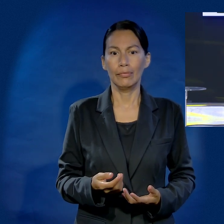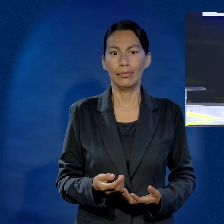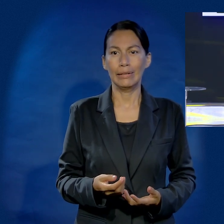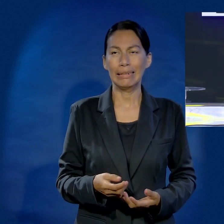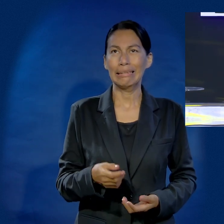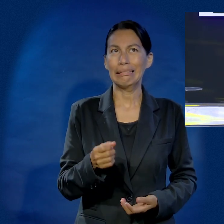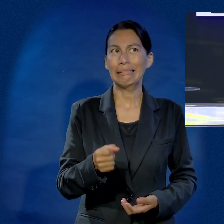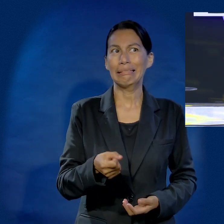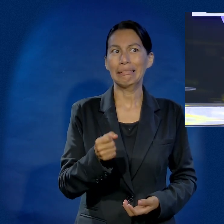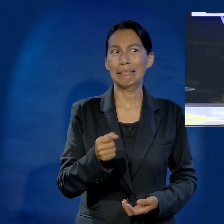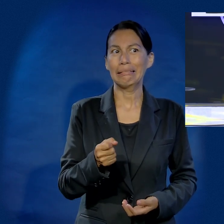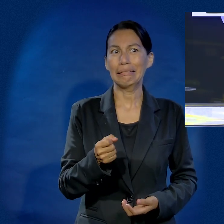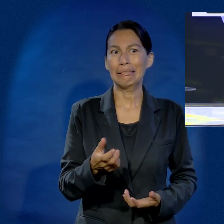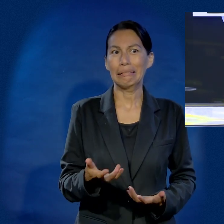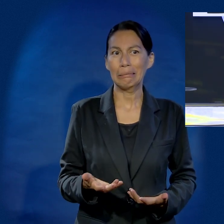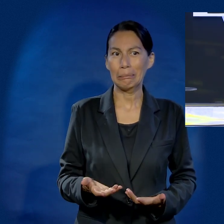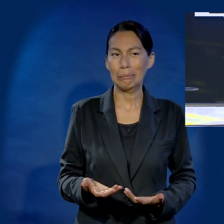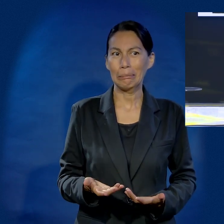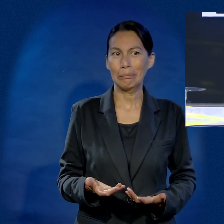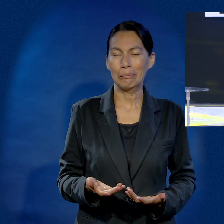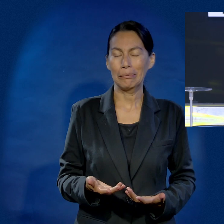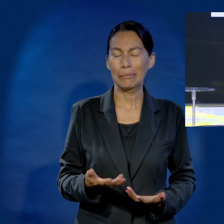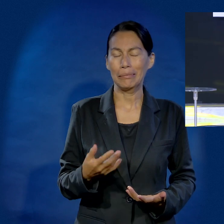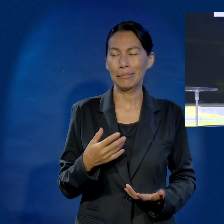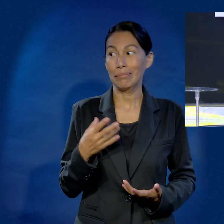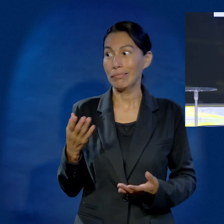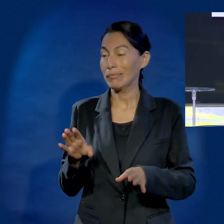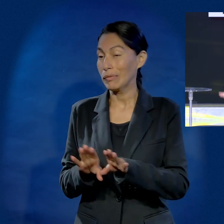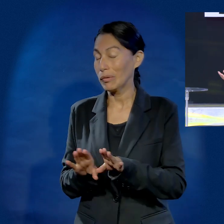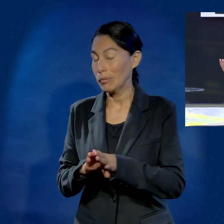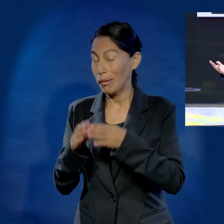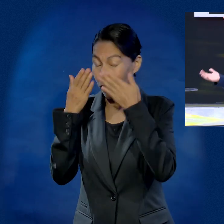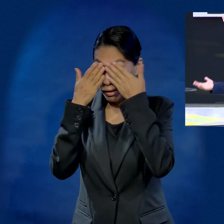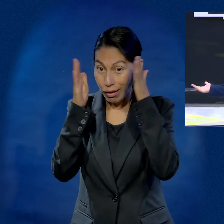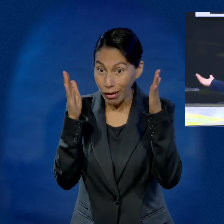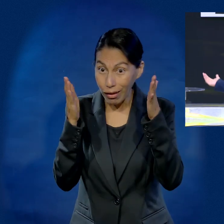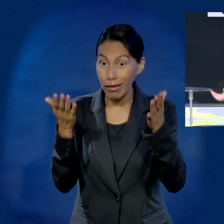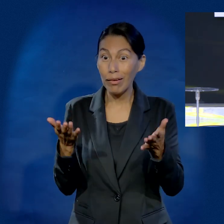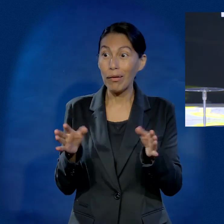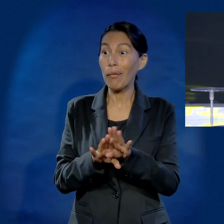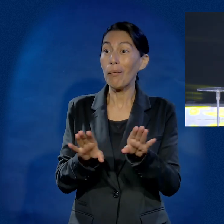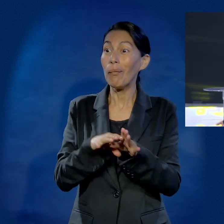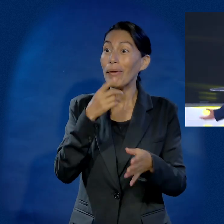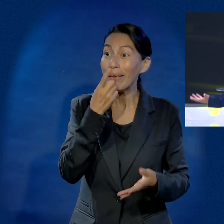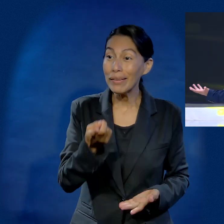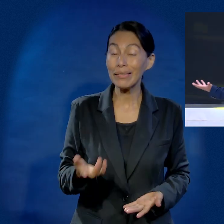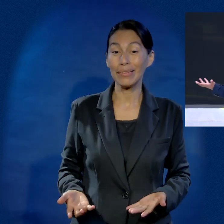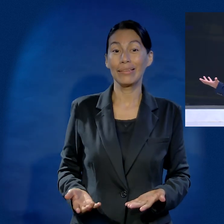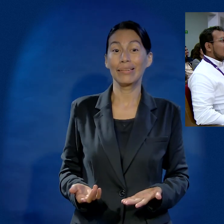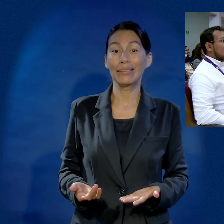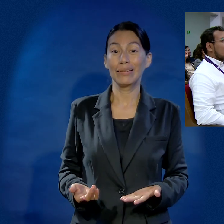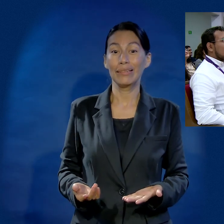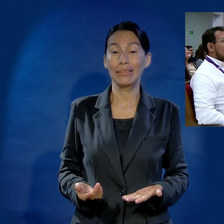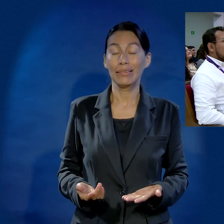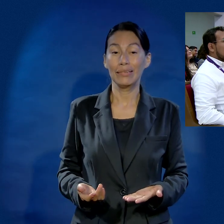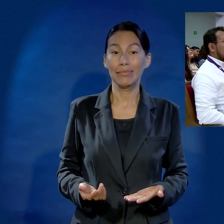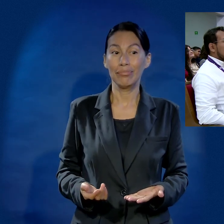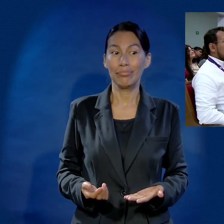Me daban ganas de decir, ay, hola, amiga, date cuenta. ¿Cómo le